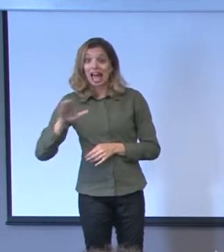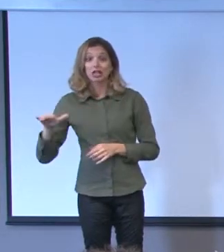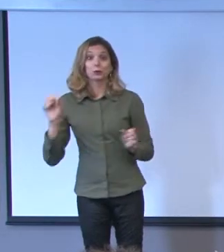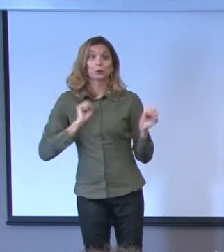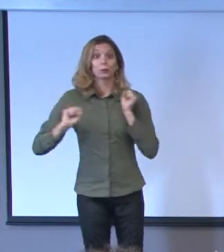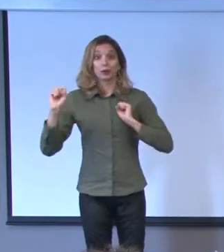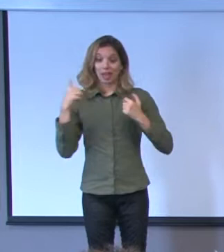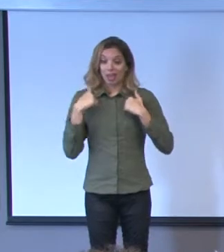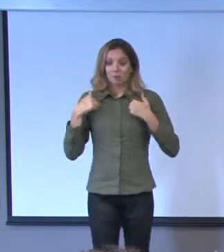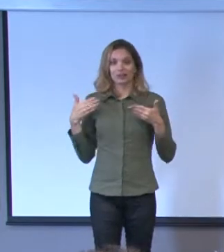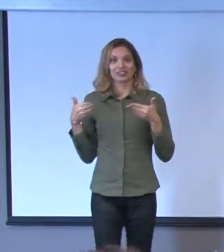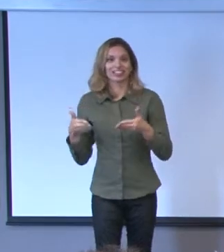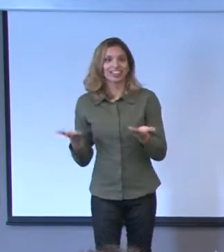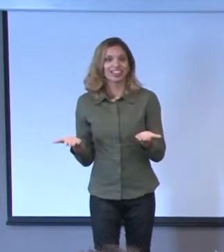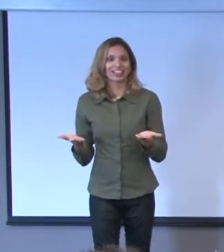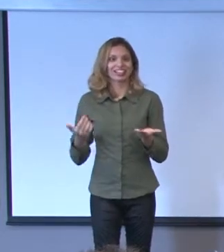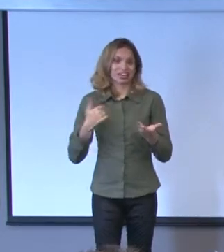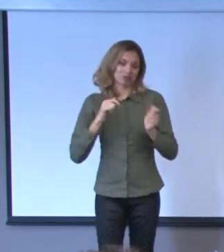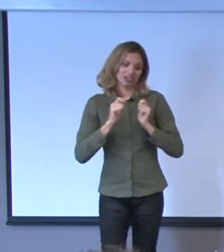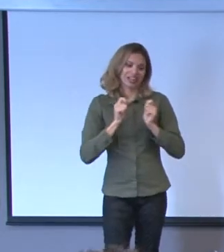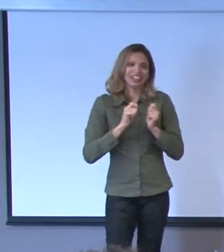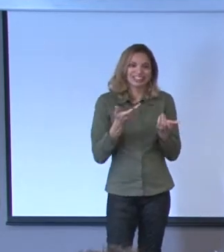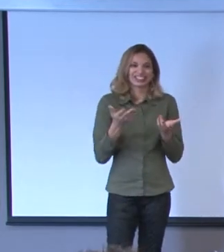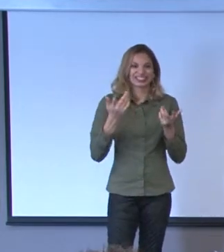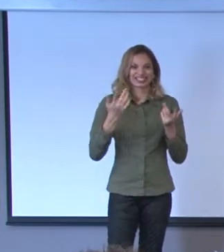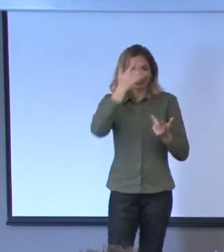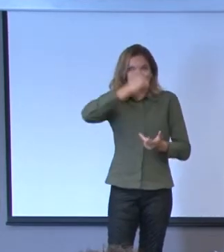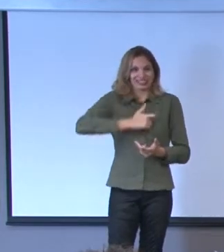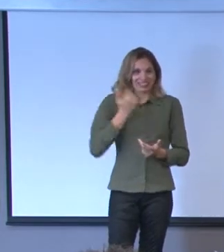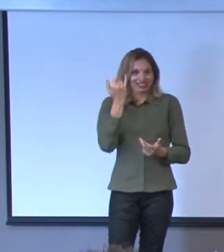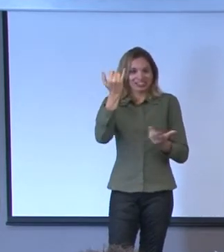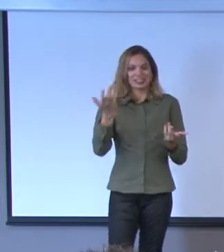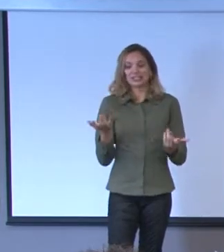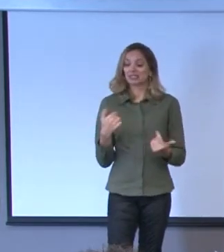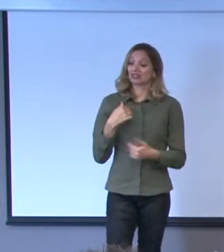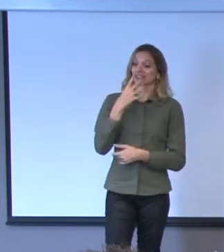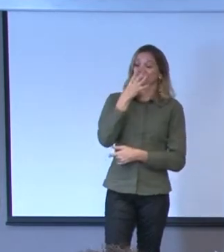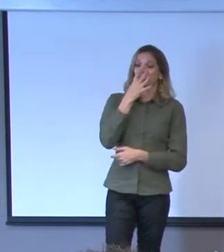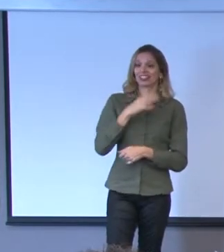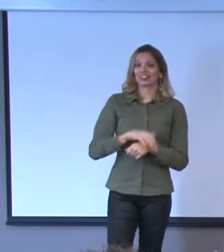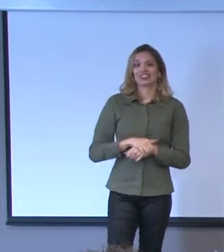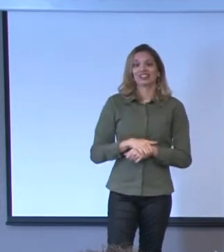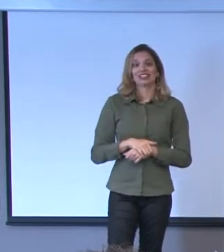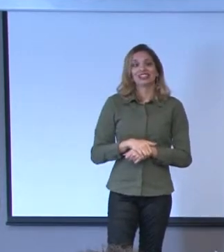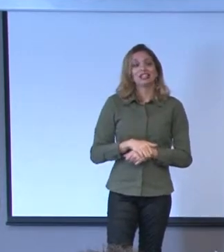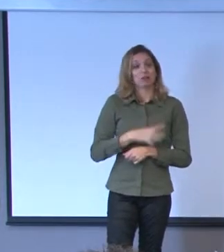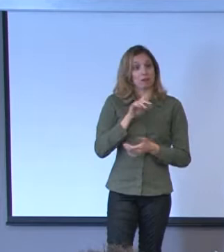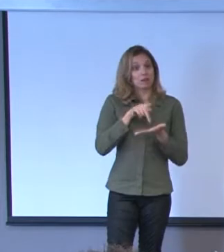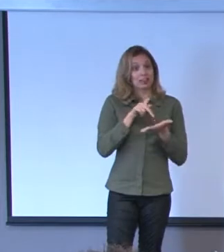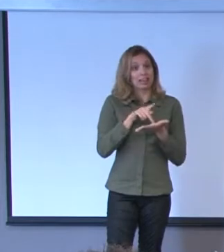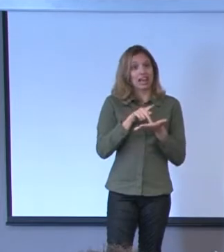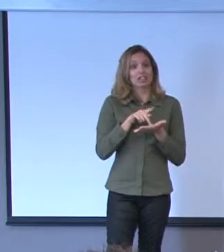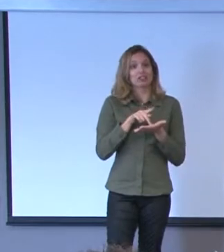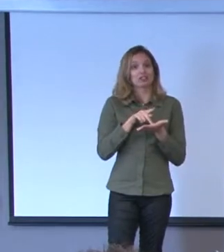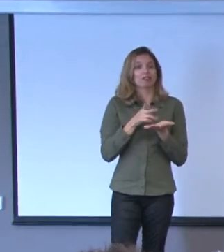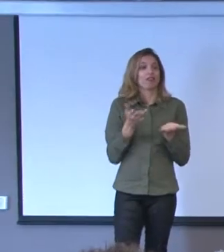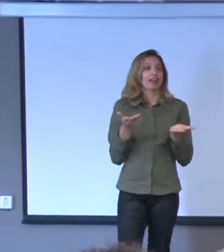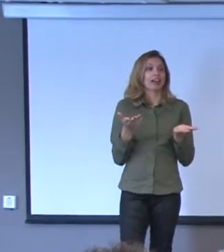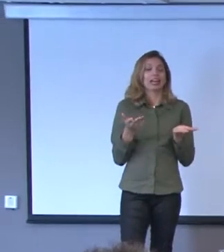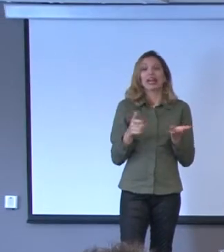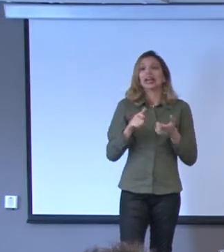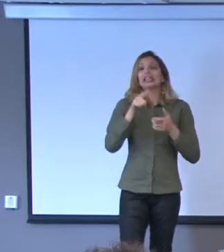empolgadíssimos com a presença de um jornalista, né, de um meio importante, enfim. Por incrível que pareça, o jornal não está, né,